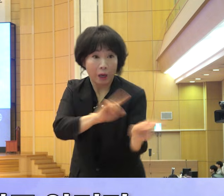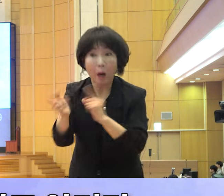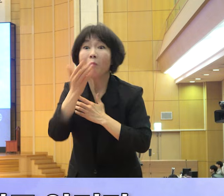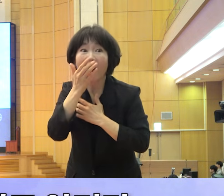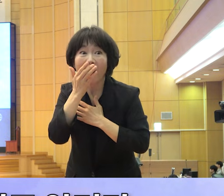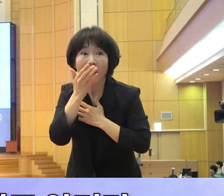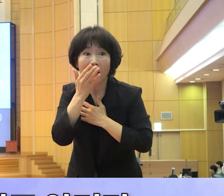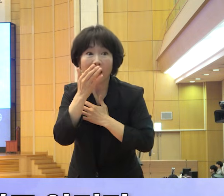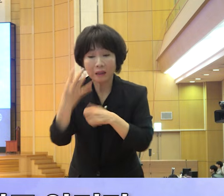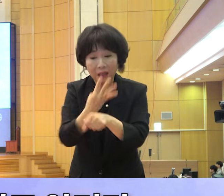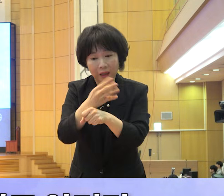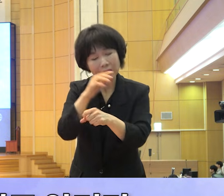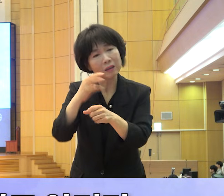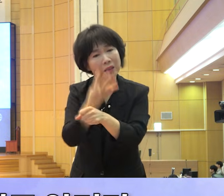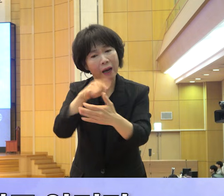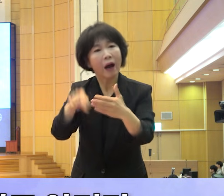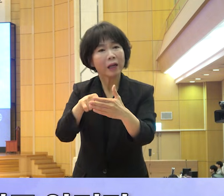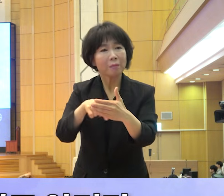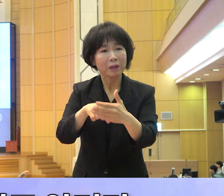혈전용해제를 투여해서